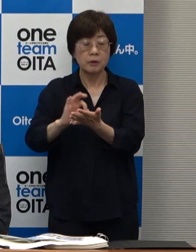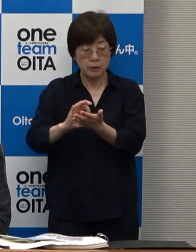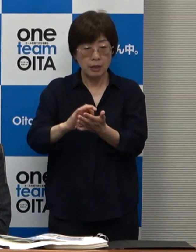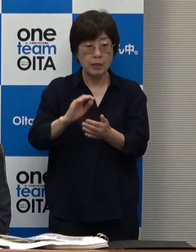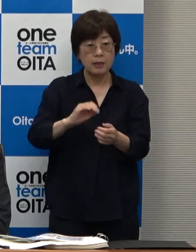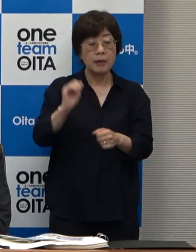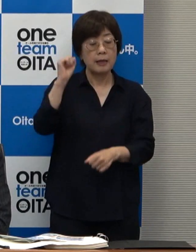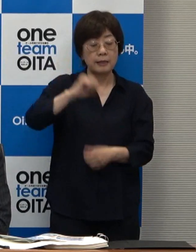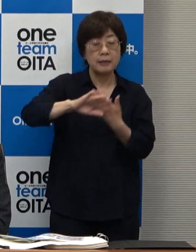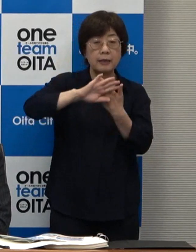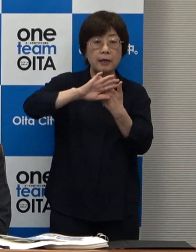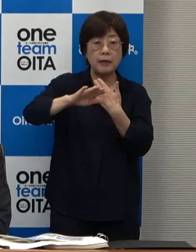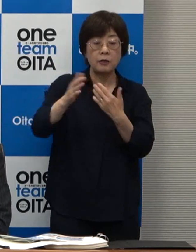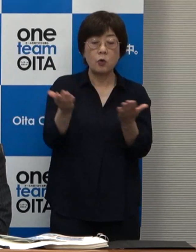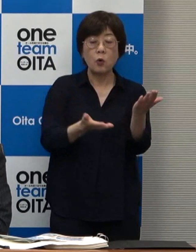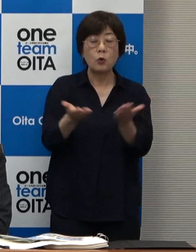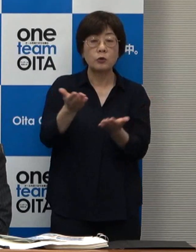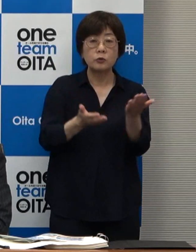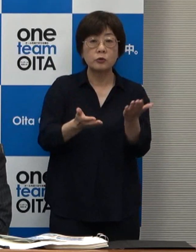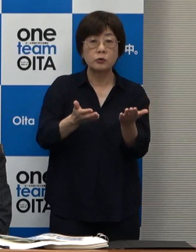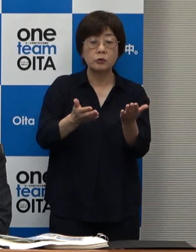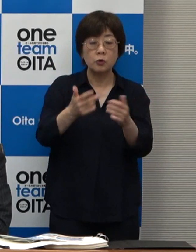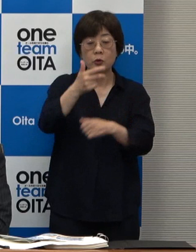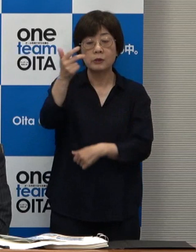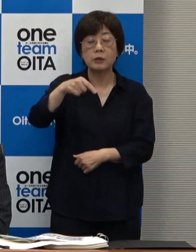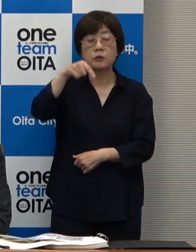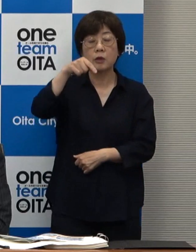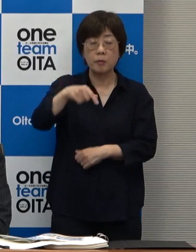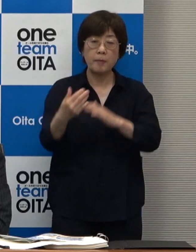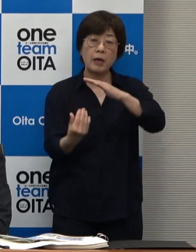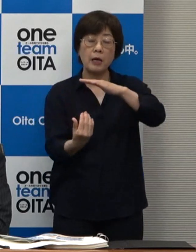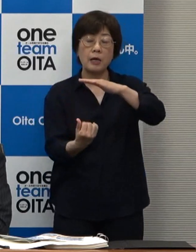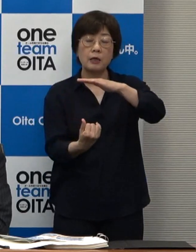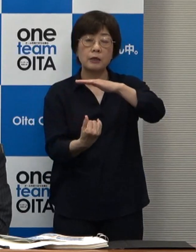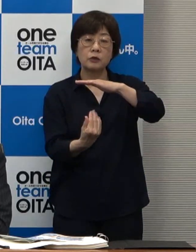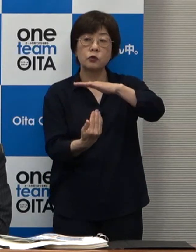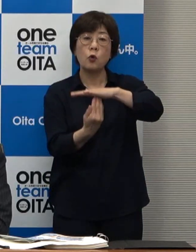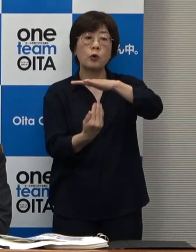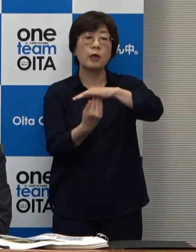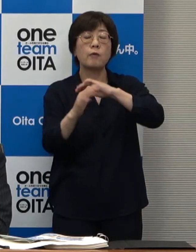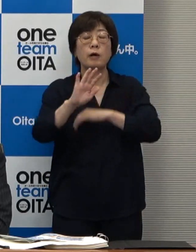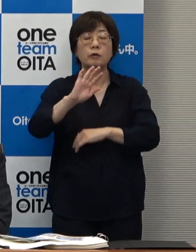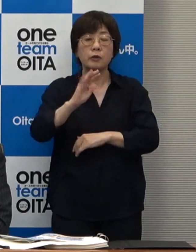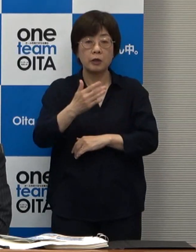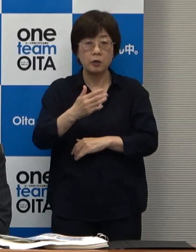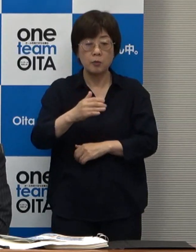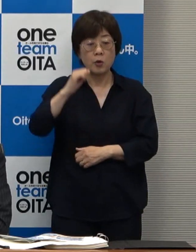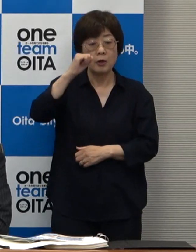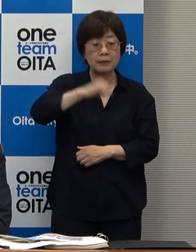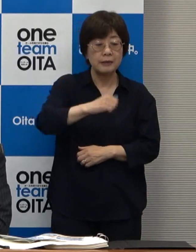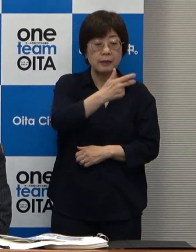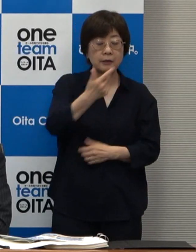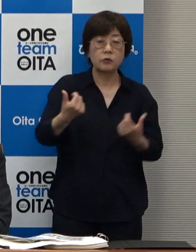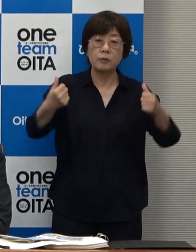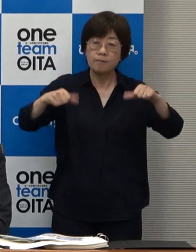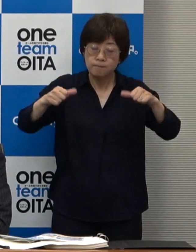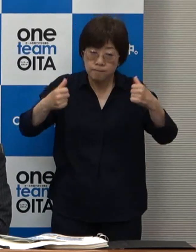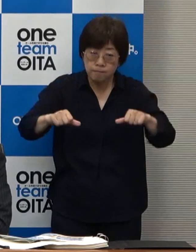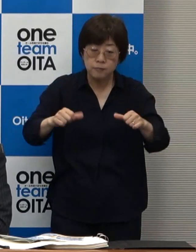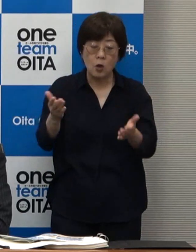設についても一定の上限ありますけれども、認可施設と同様に保育の必要性が